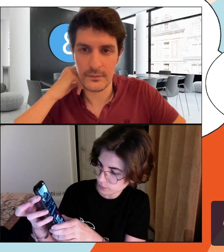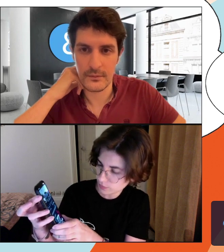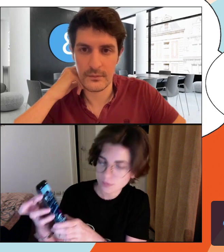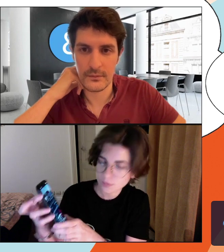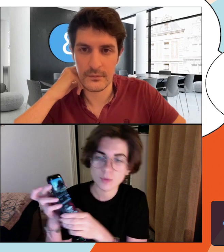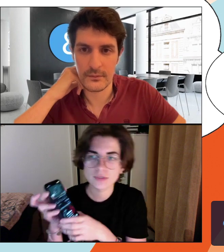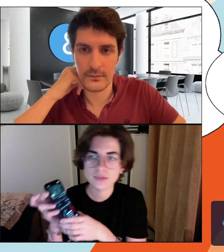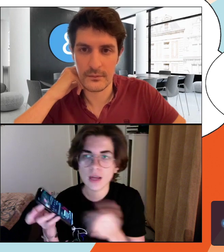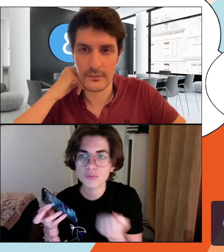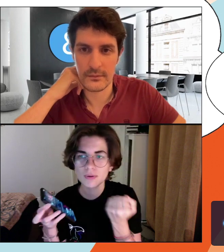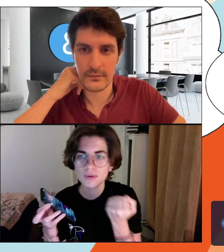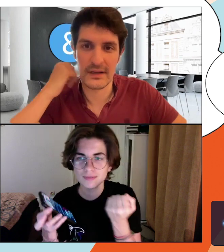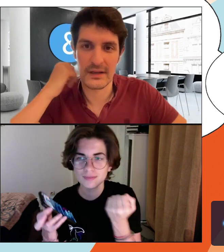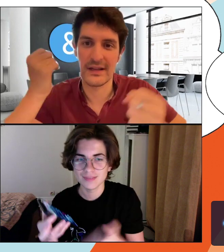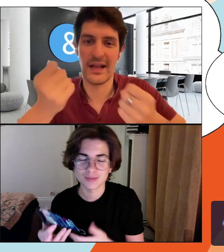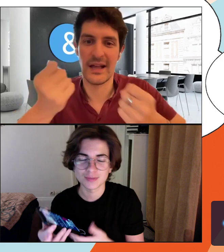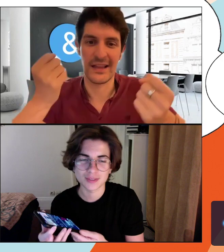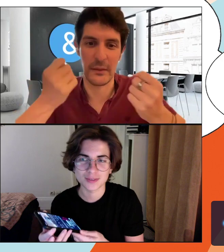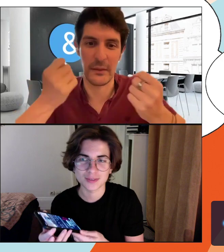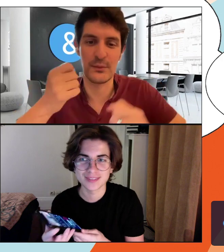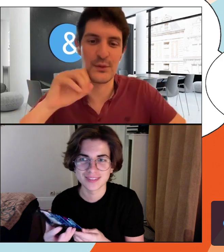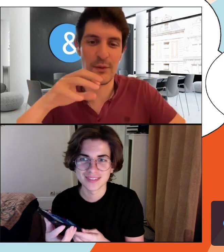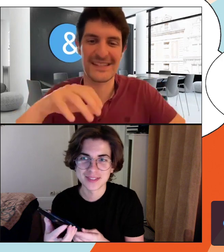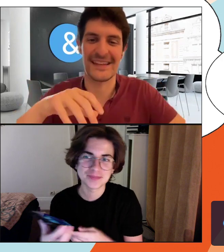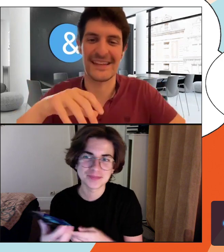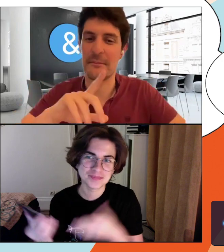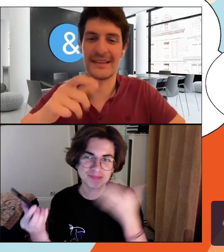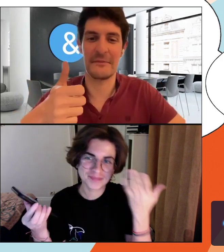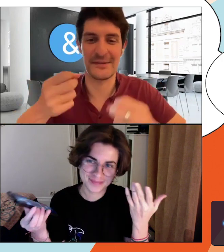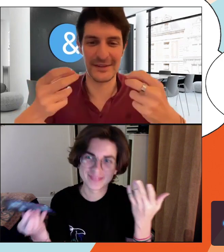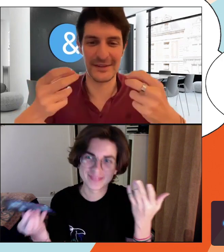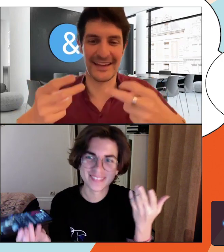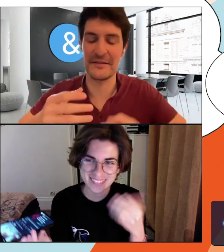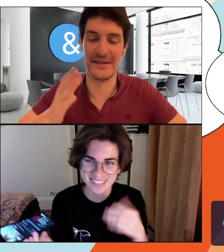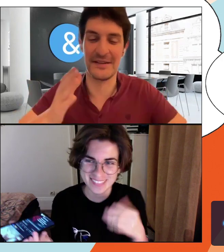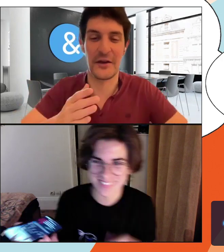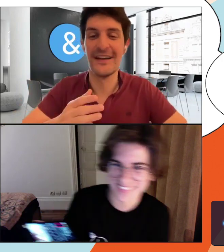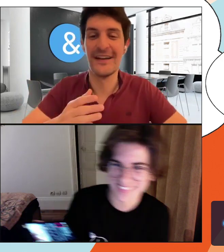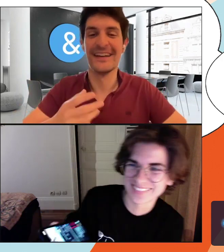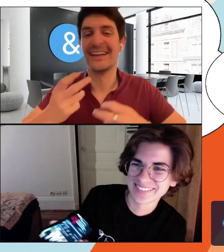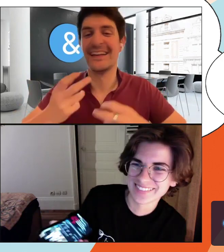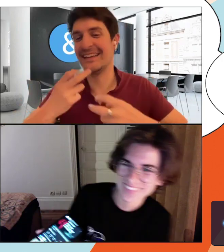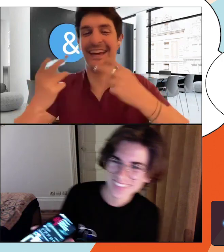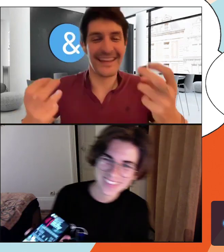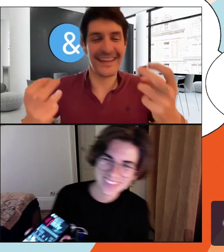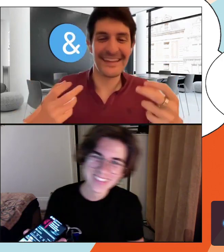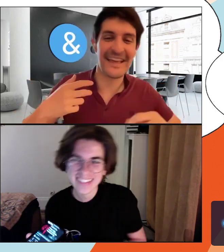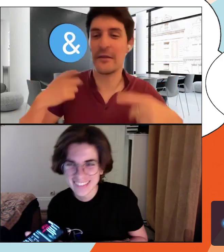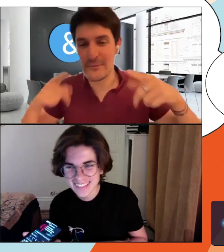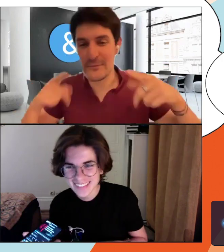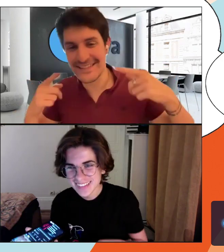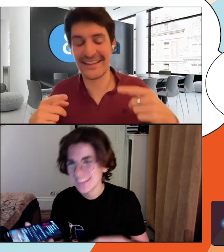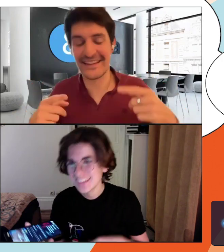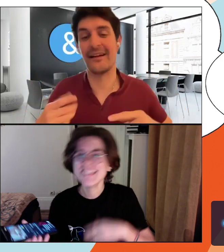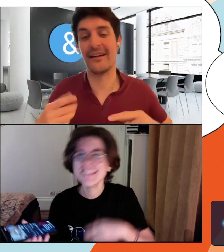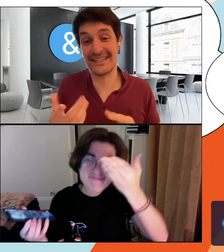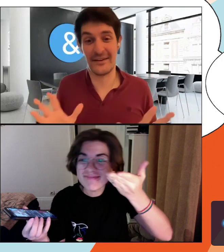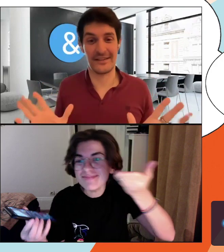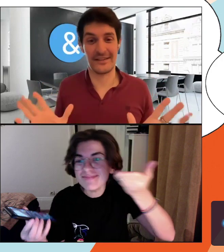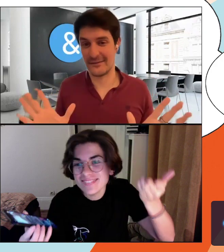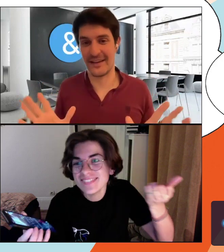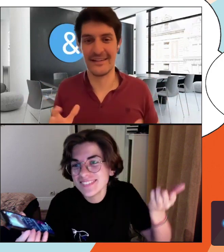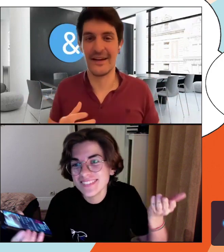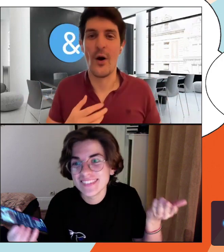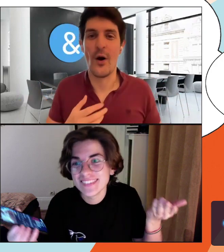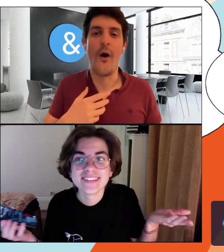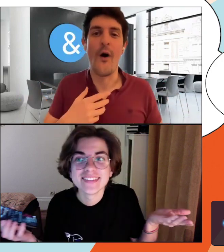C'est la pub. Attends. Un peu le soin, c'est Heureux pas très bien présente sous-titré. Nouveau réflexe Il s'adapter crie, aux il y a de la enfants. musique, alors là, ça va. S'adapte partout